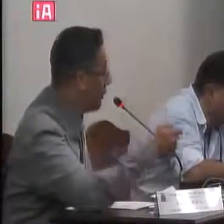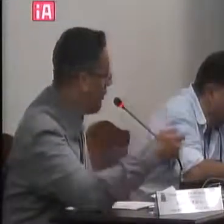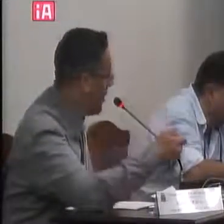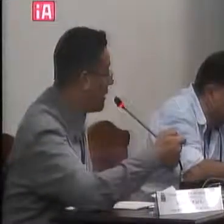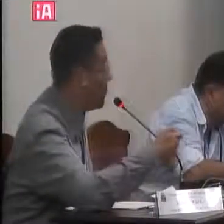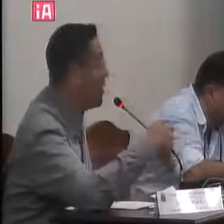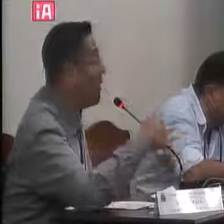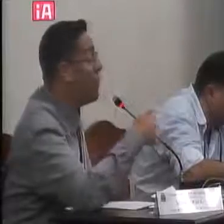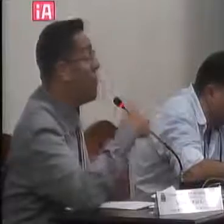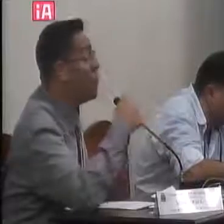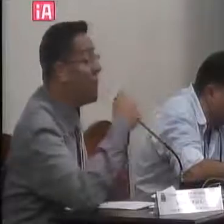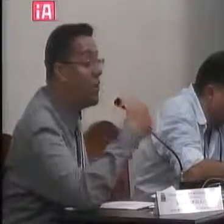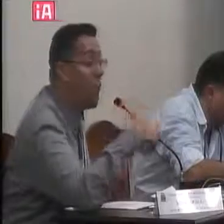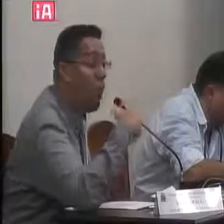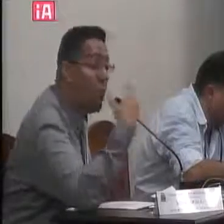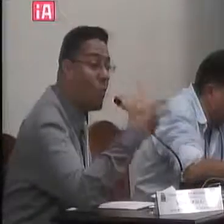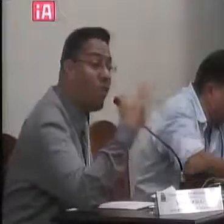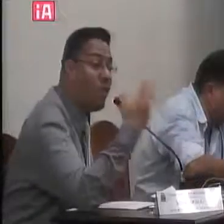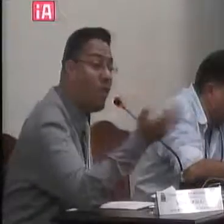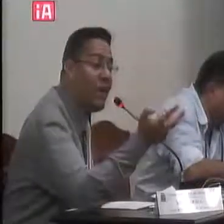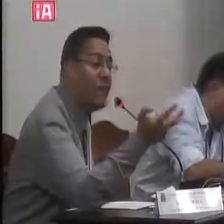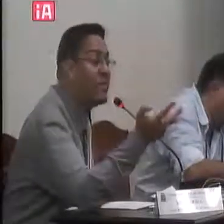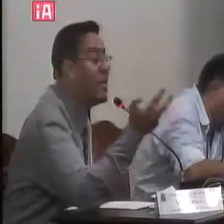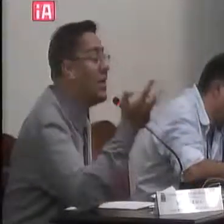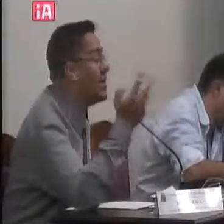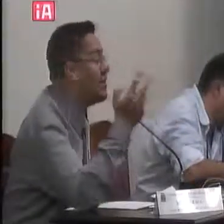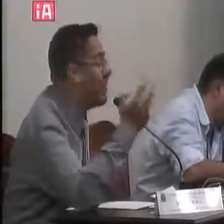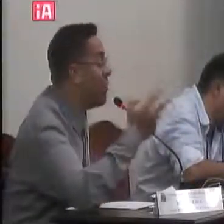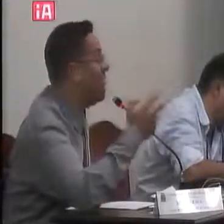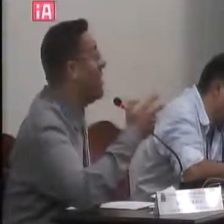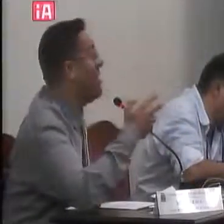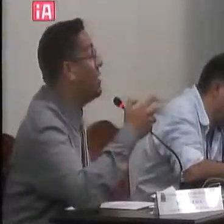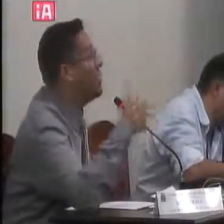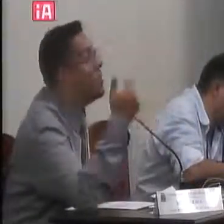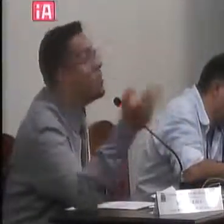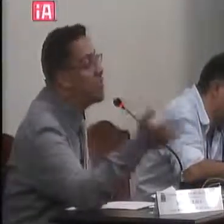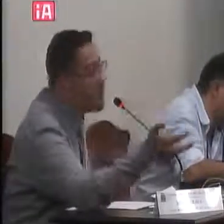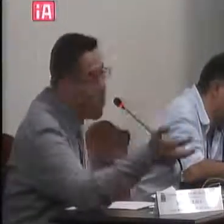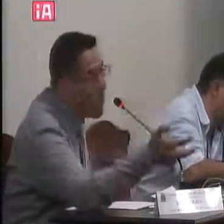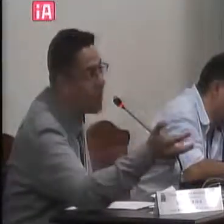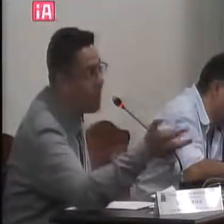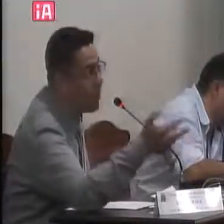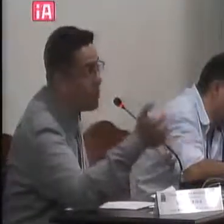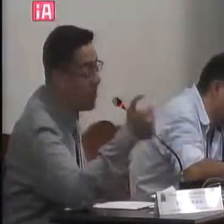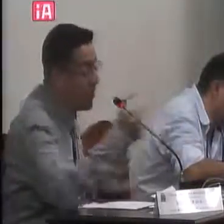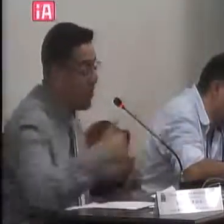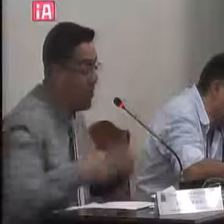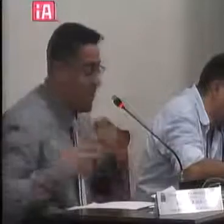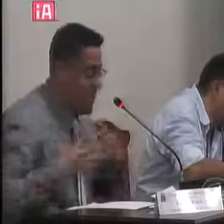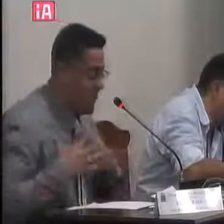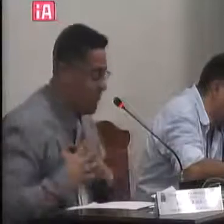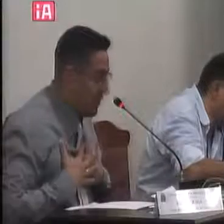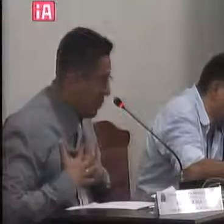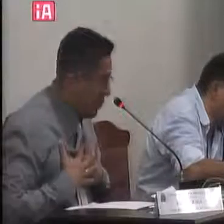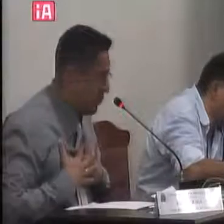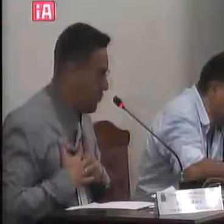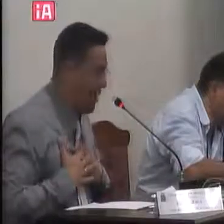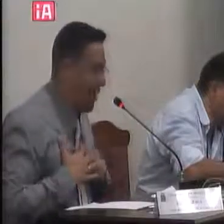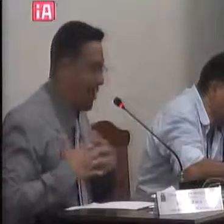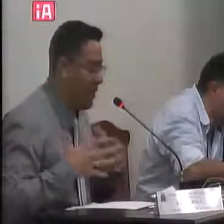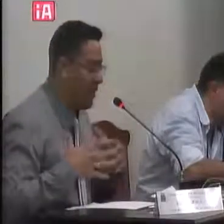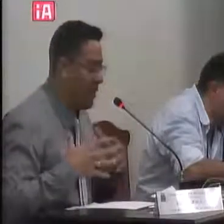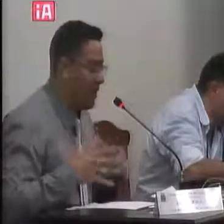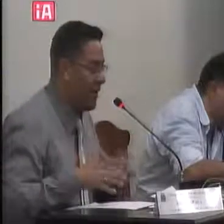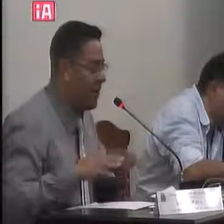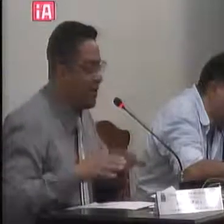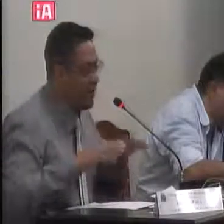diversos documentos perguntando como que é feito essa arrecadação. E eu nunca tive nenhuma resposta. Então, desse vereador que vos